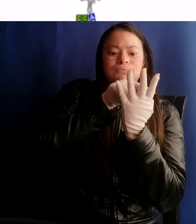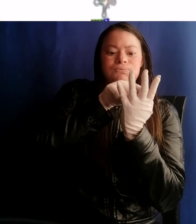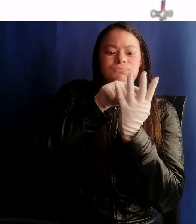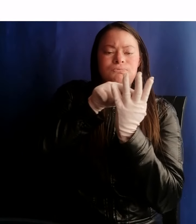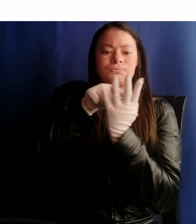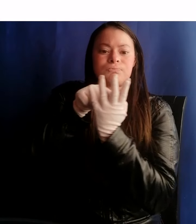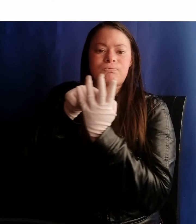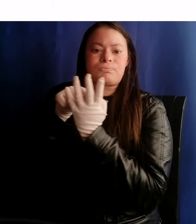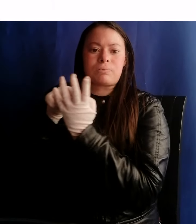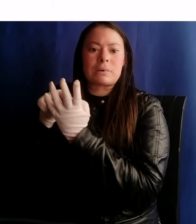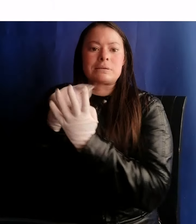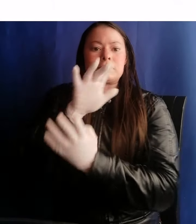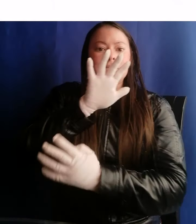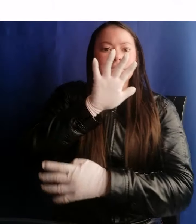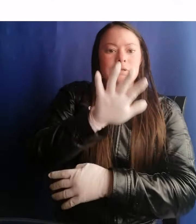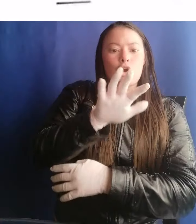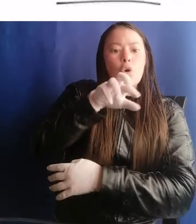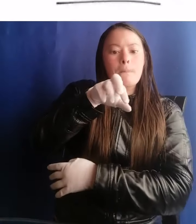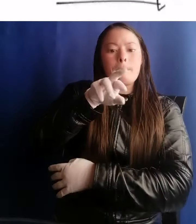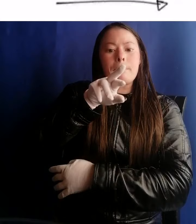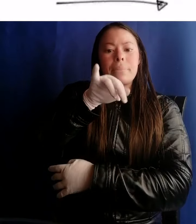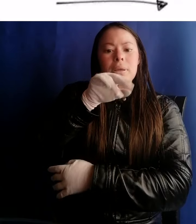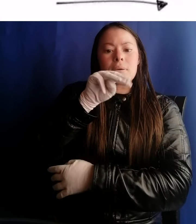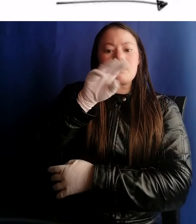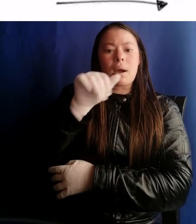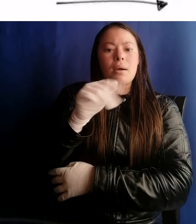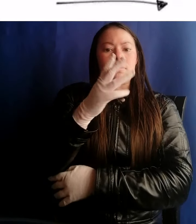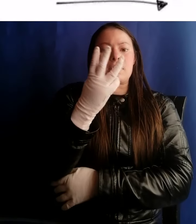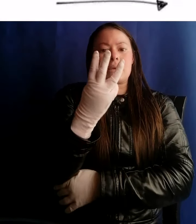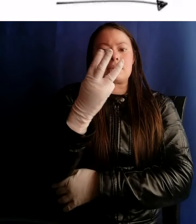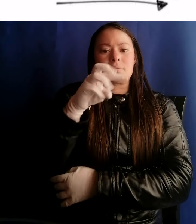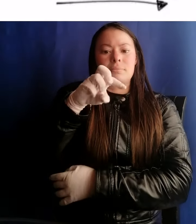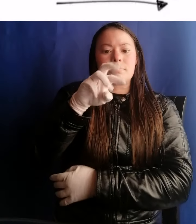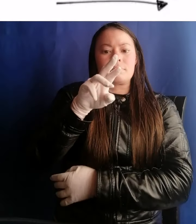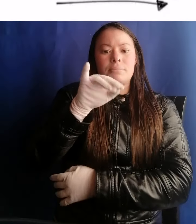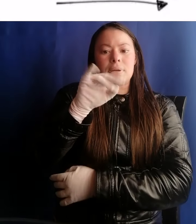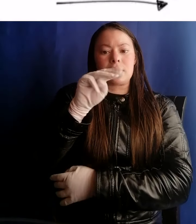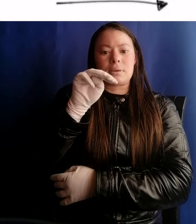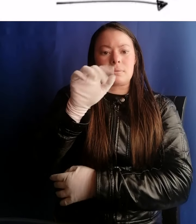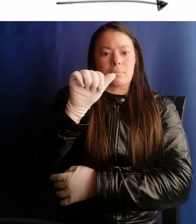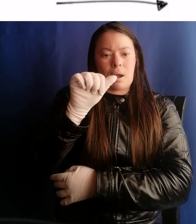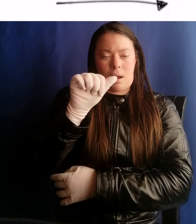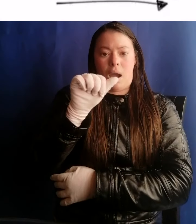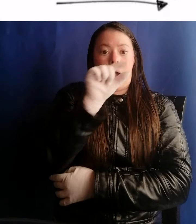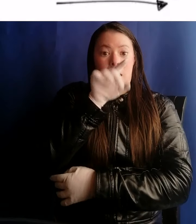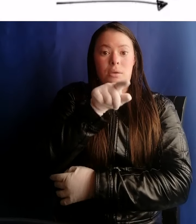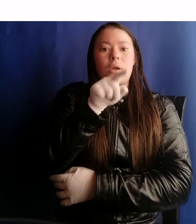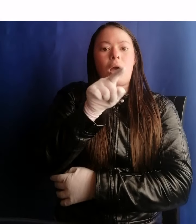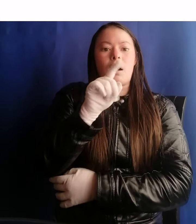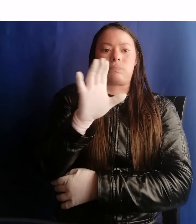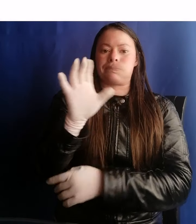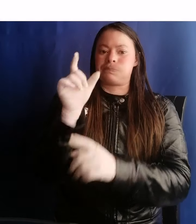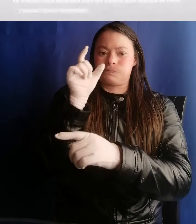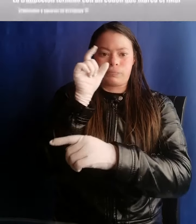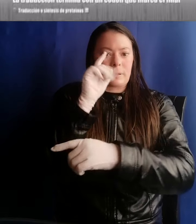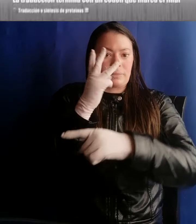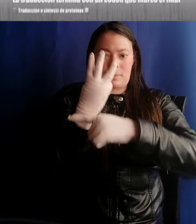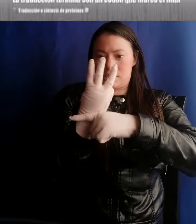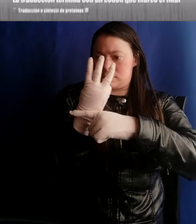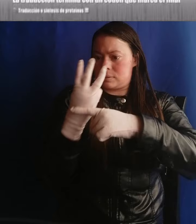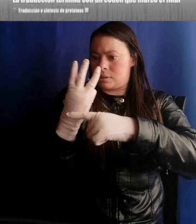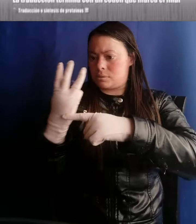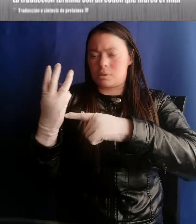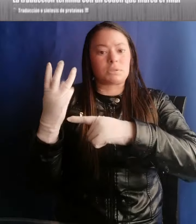El ribosoma hace un recorrido por los codones del ARN mensajero en el sentido 5'-3'. El proceso